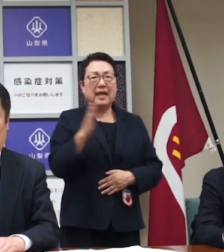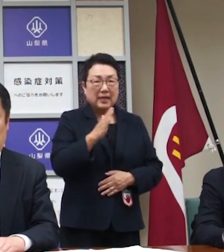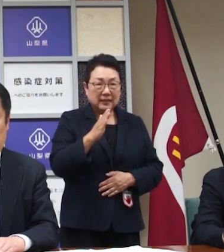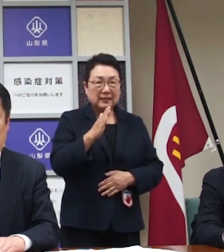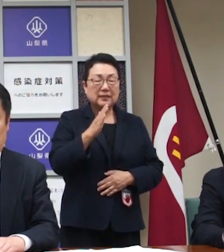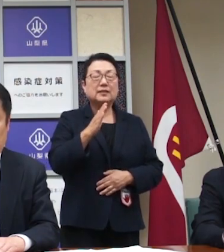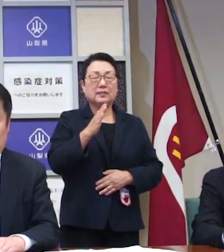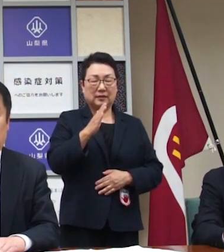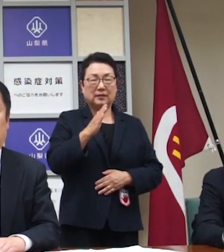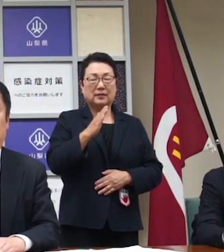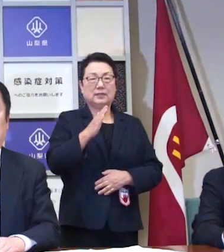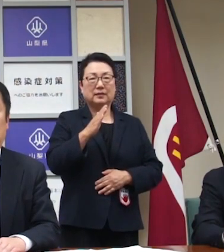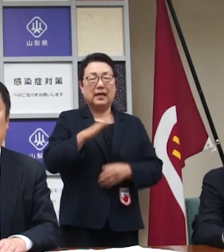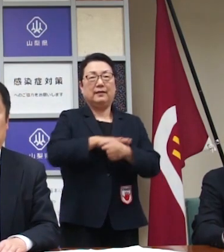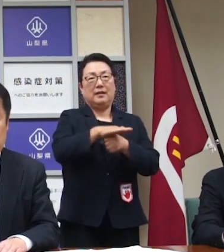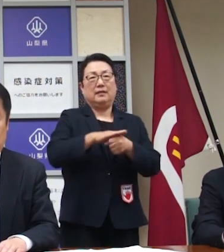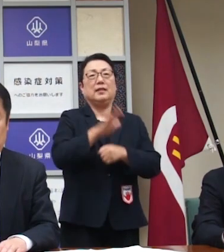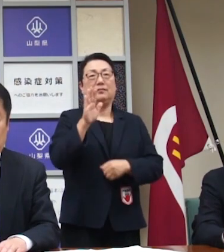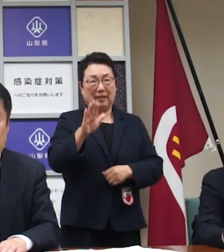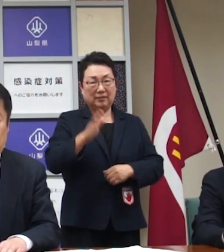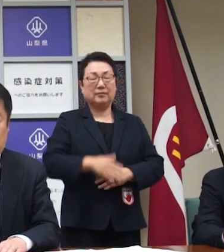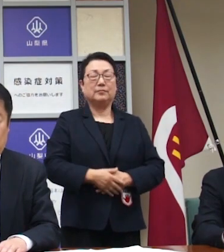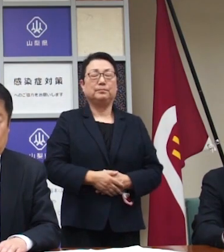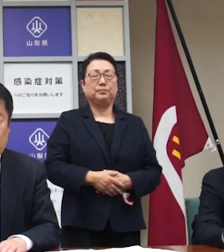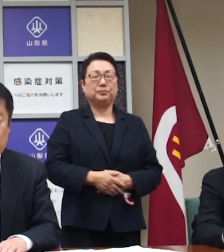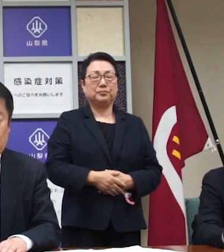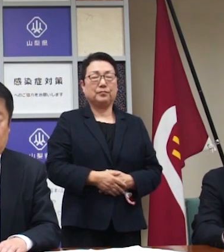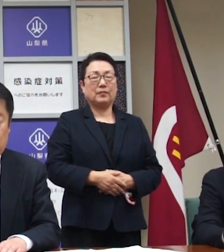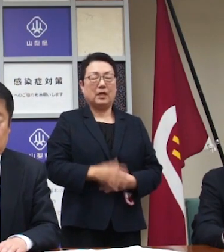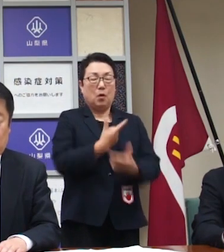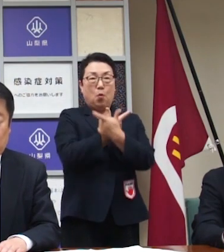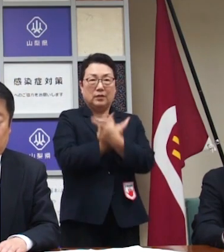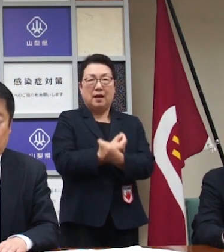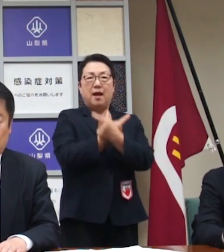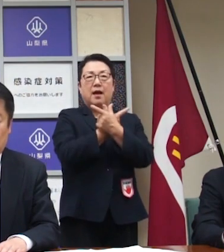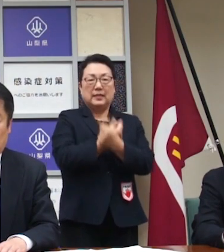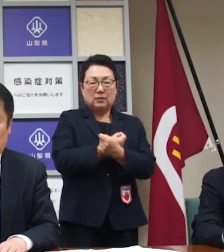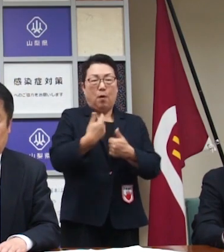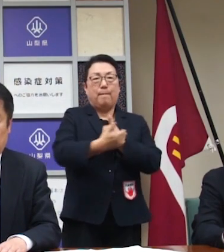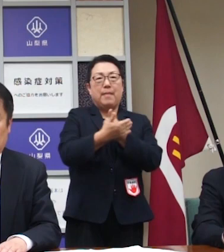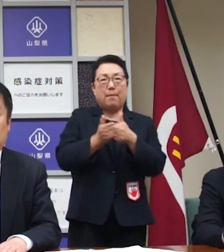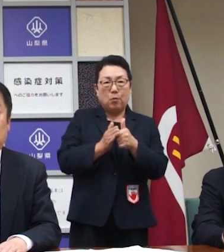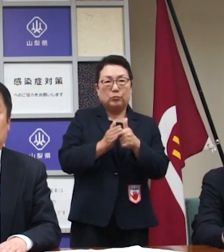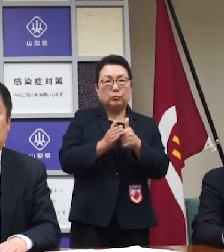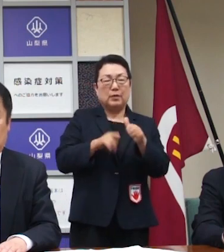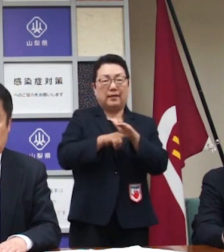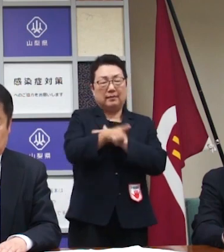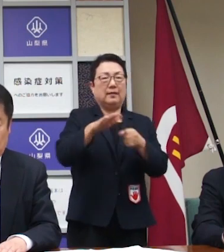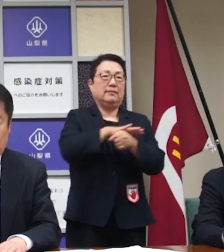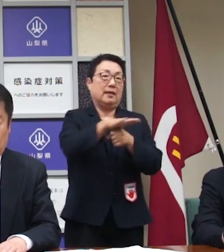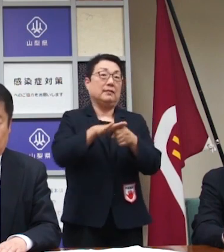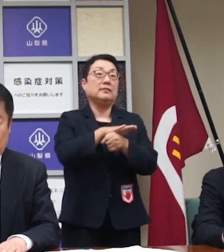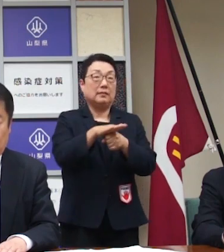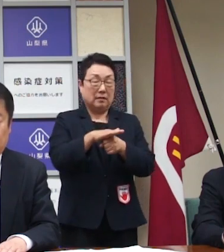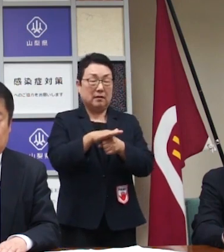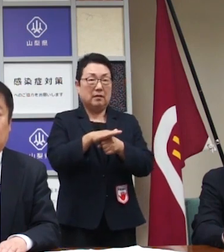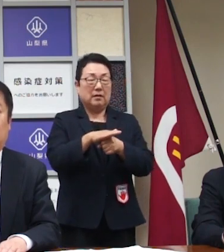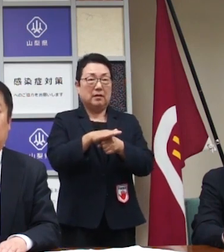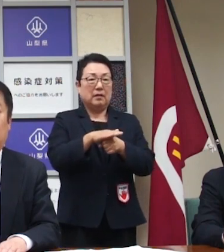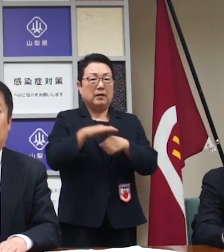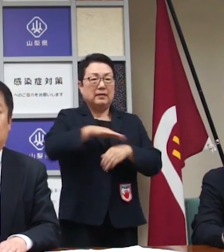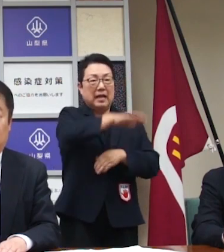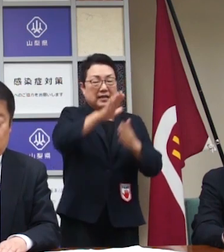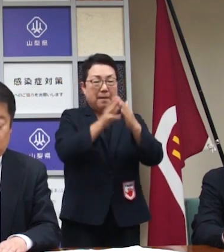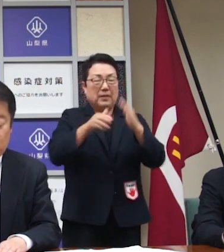ことと、されております。お互いに、お互いを守ることを何よりも優先していただき、オール山